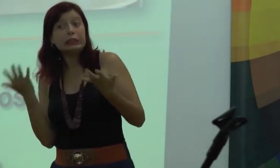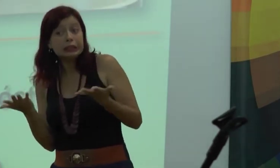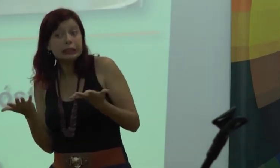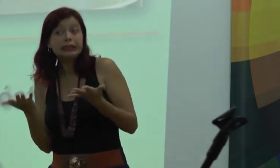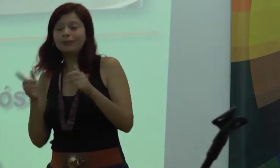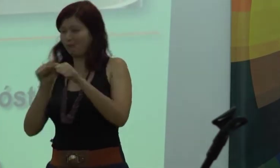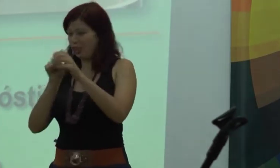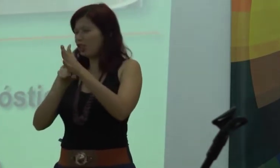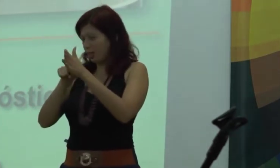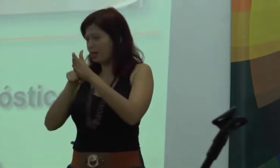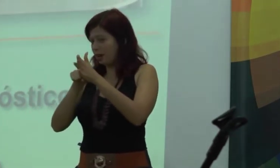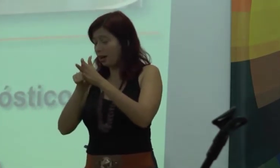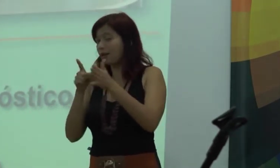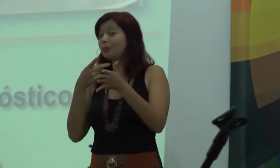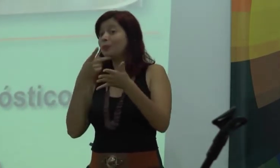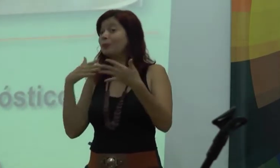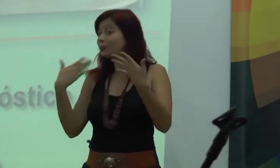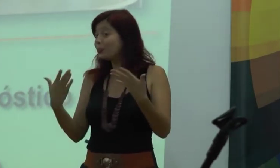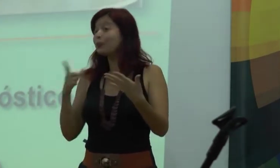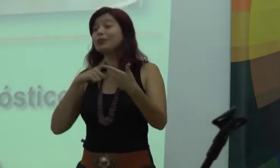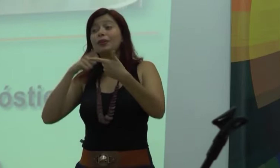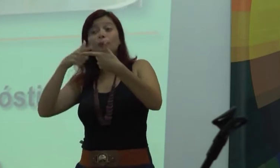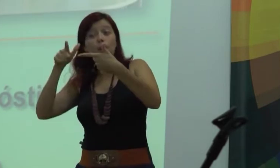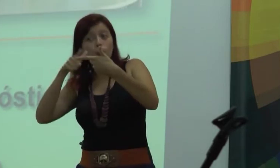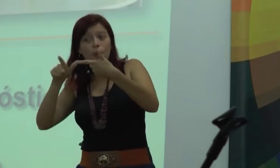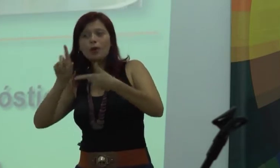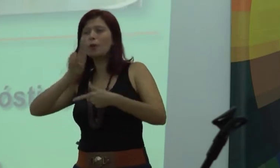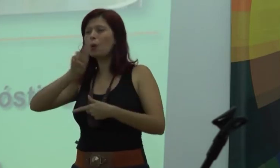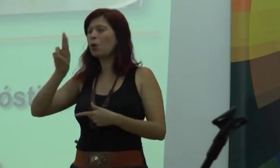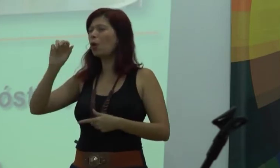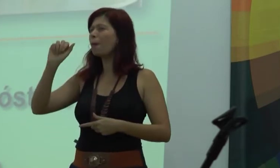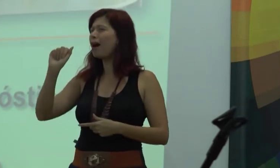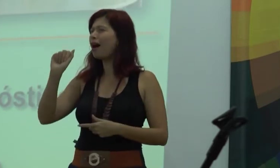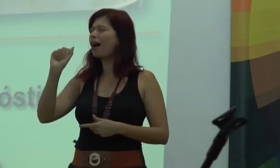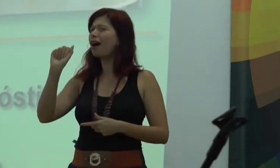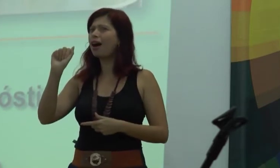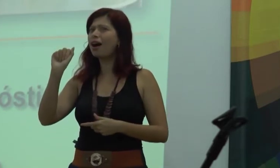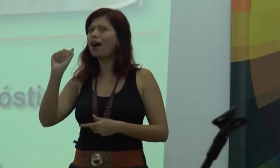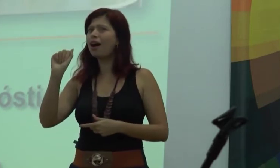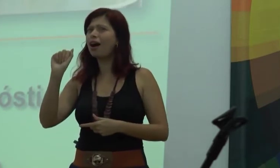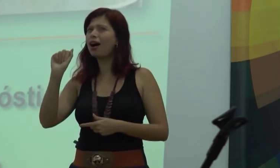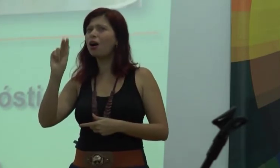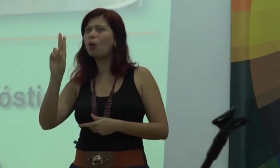e o médico deu um diagnóstico que poderia ser.